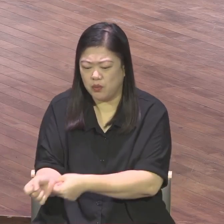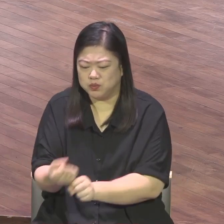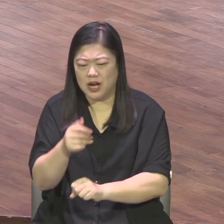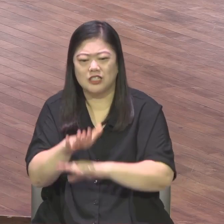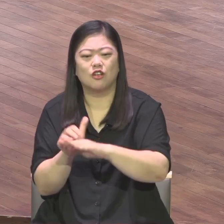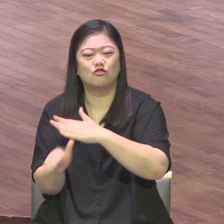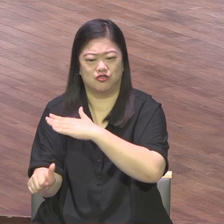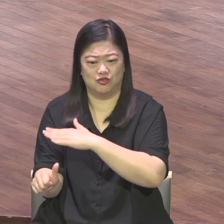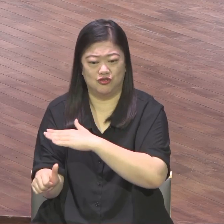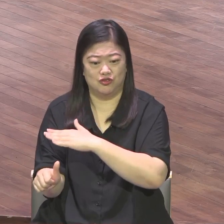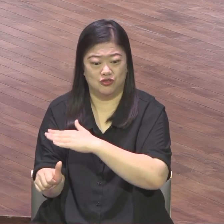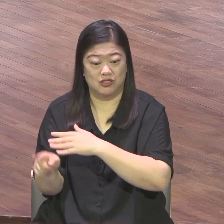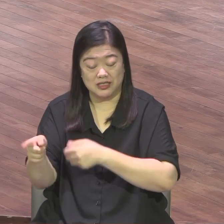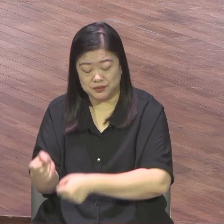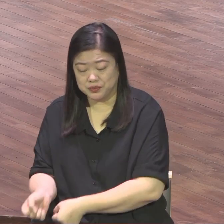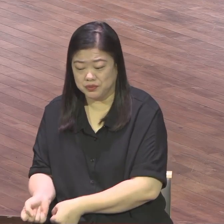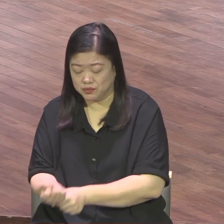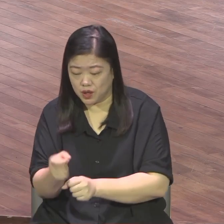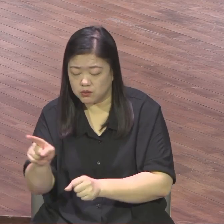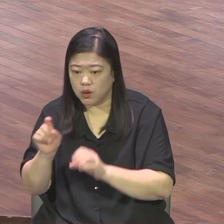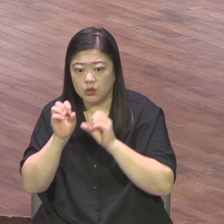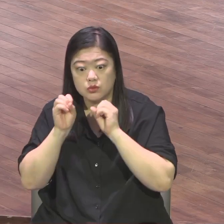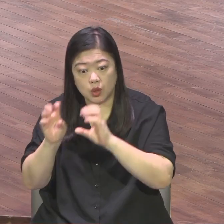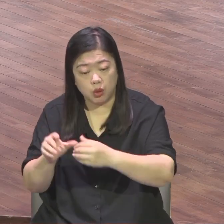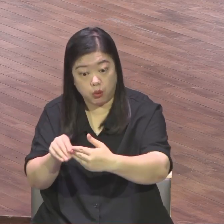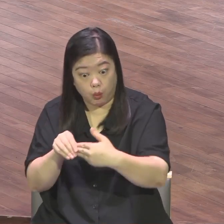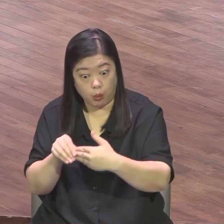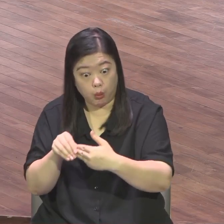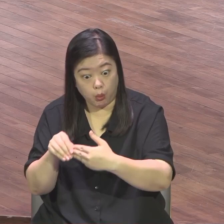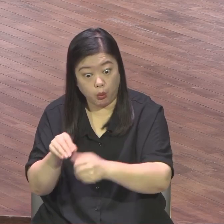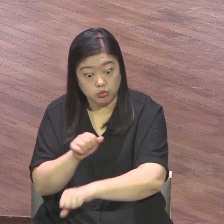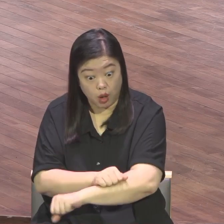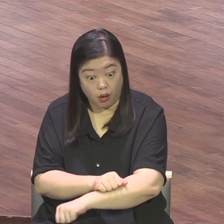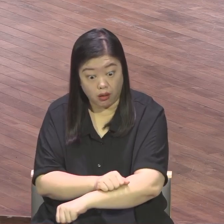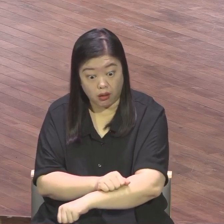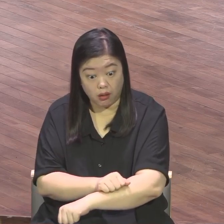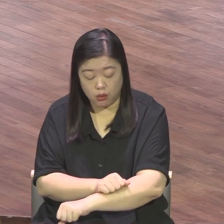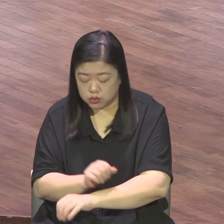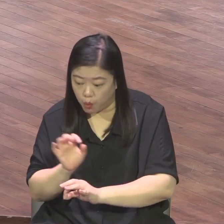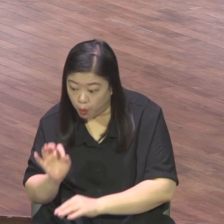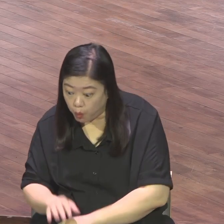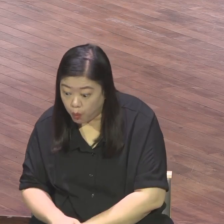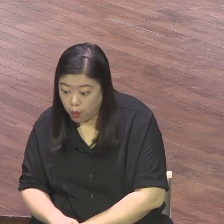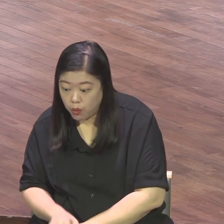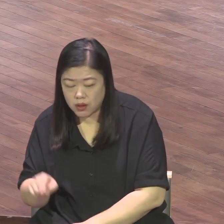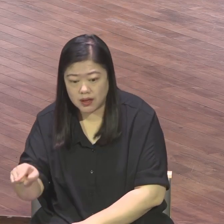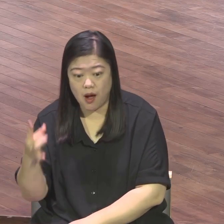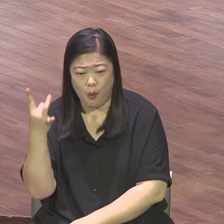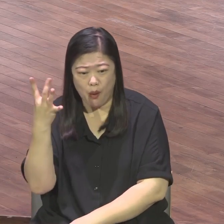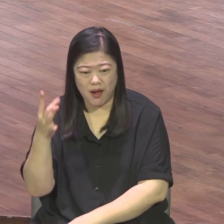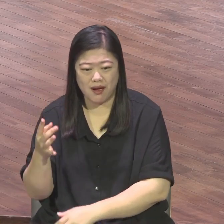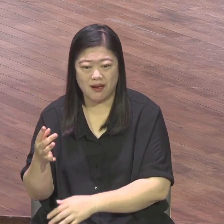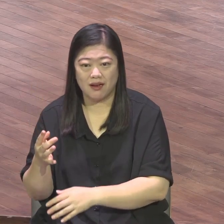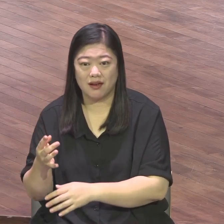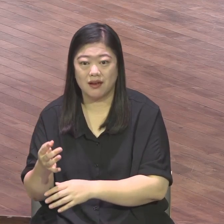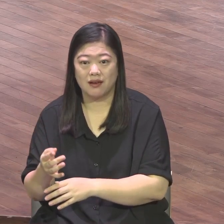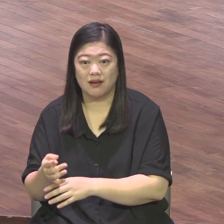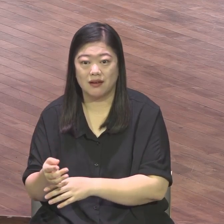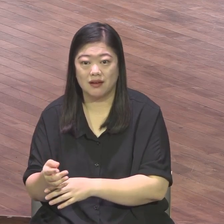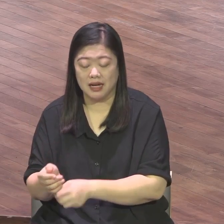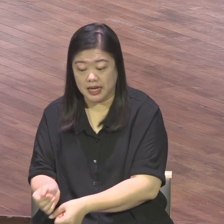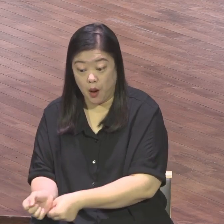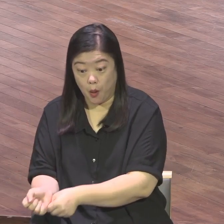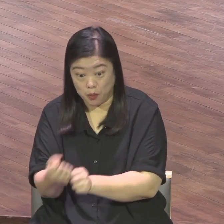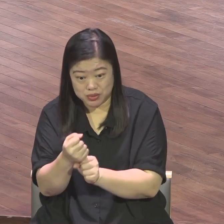집사 전도를 많이, 보니까 이 친구가 변화가 되었어. 이 친구가 이기호 프로가